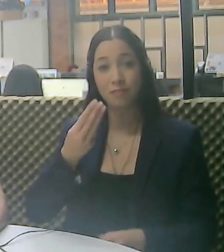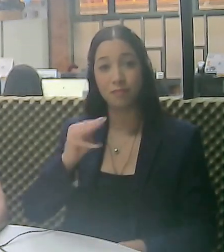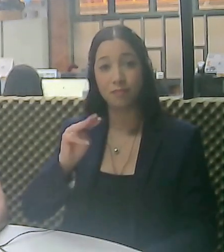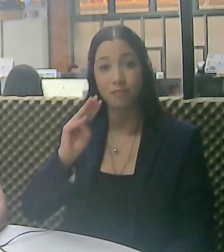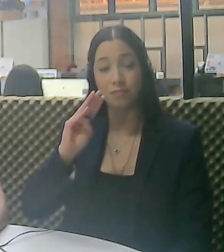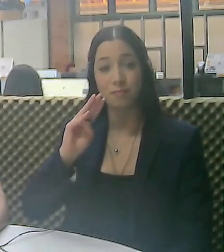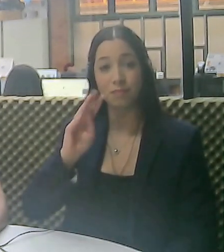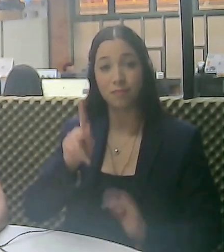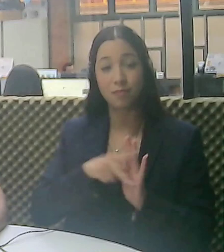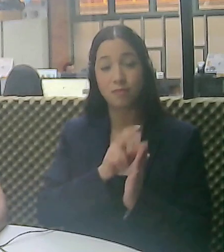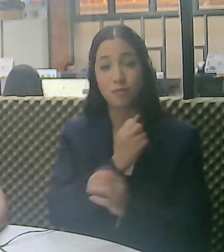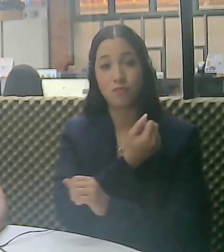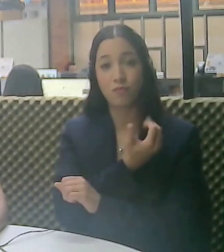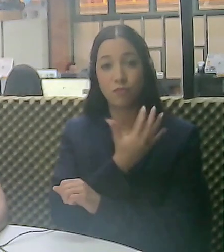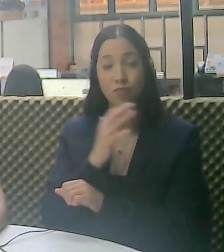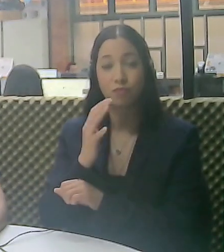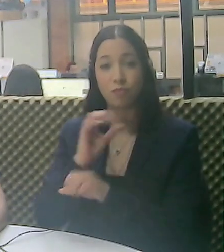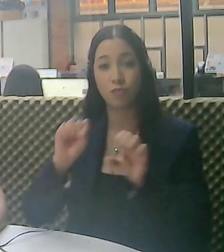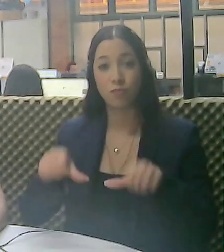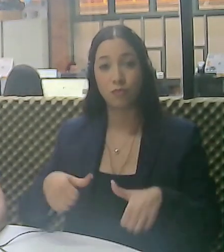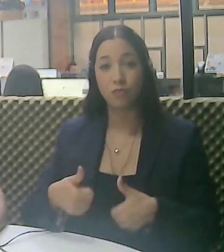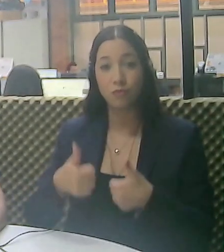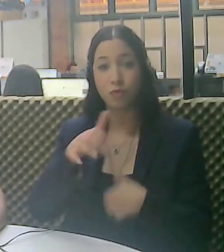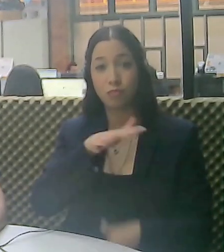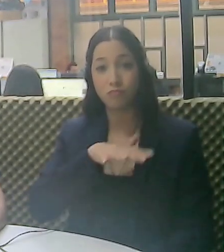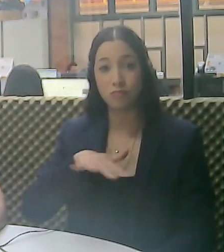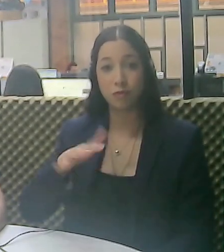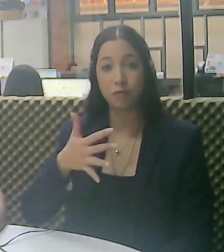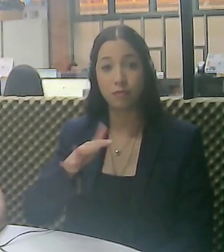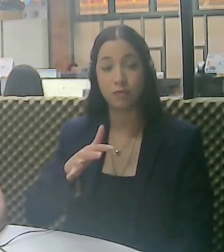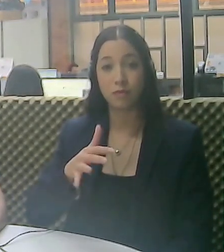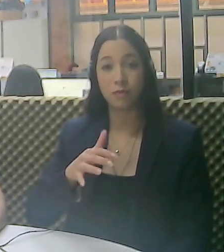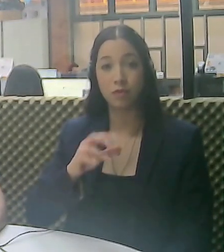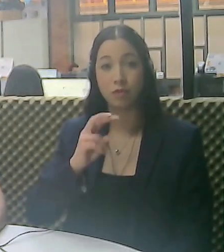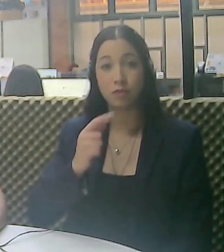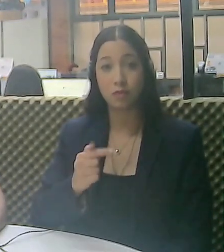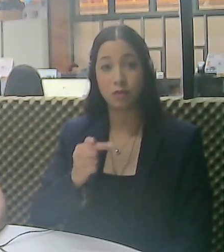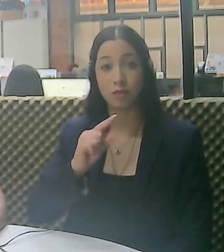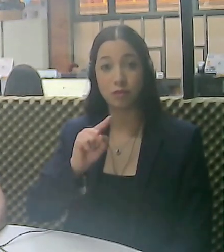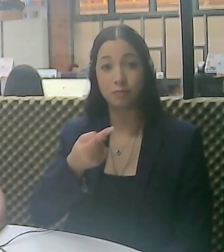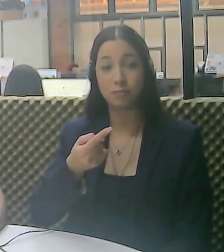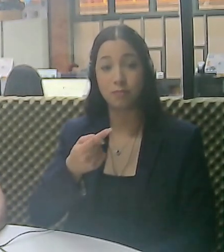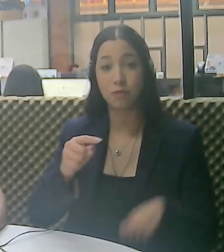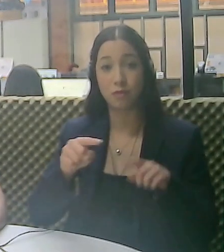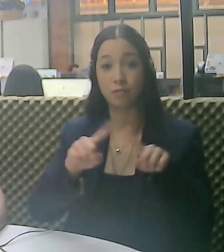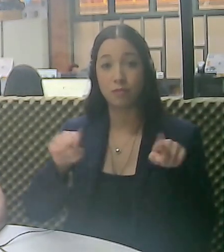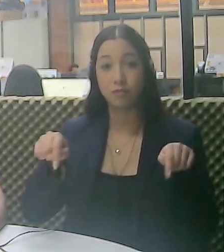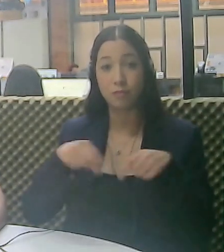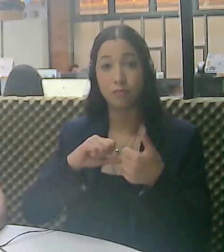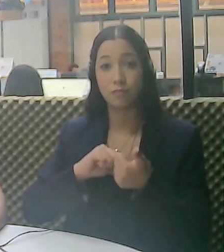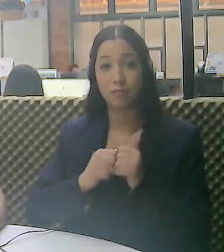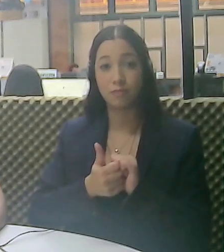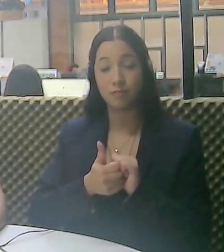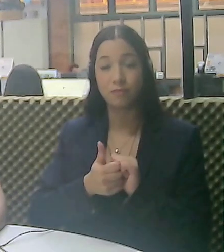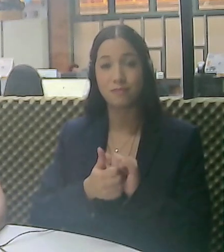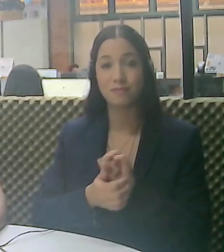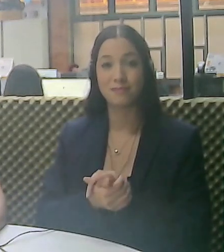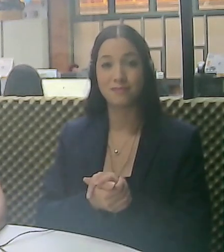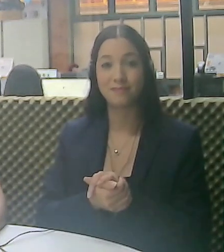de árvores nativas e recuperou uma área equivalente a 7.000 campos de futebol.